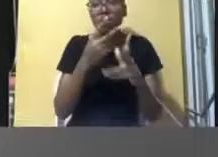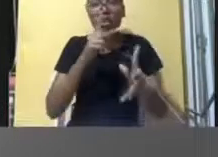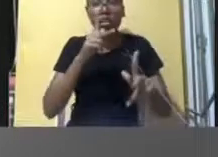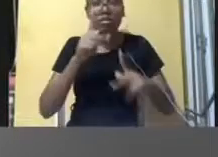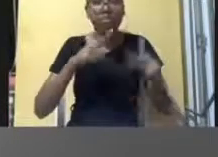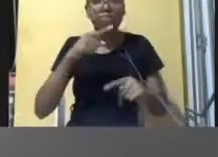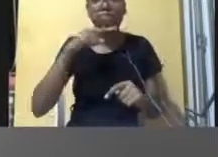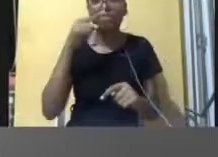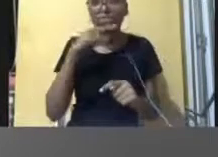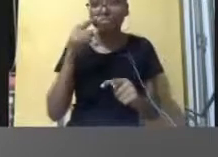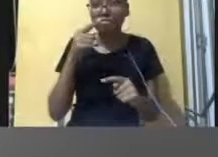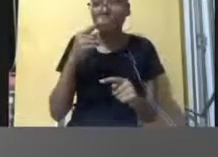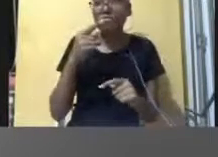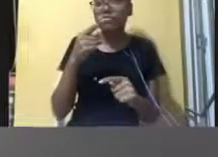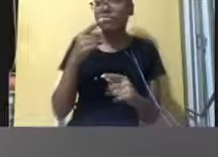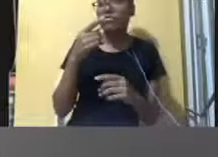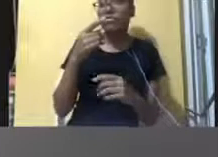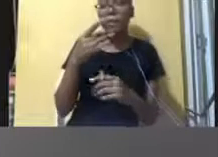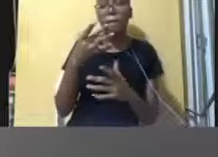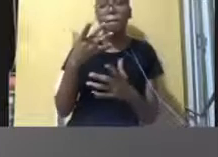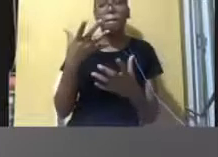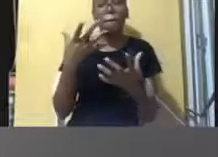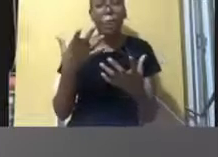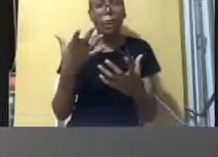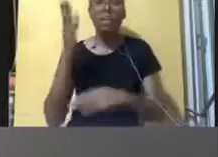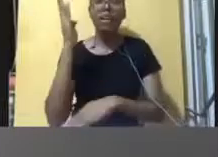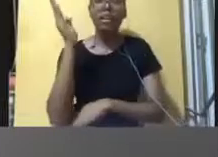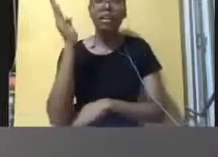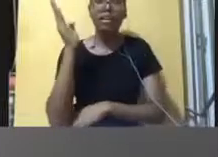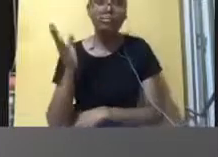prácticas discursivas y los dispositivos pedagógicos